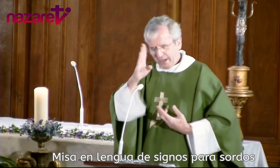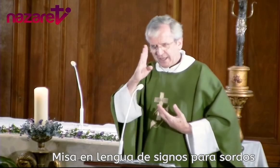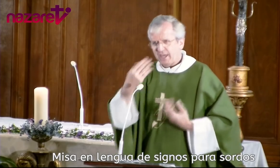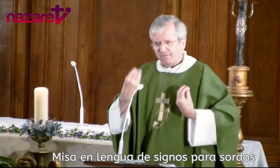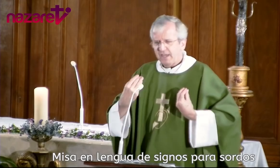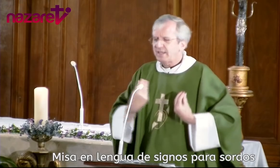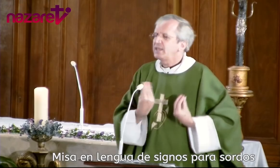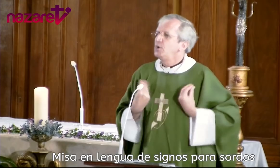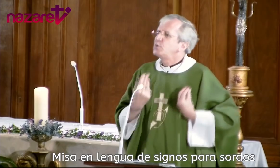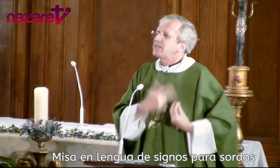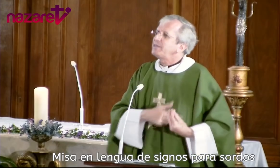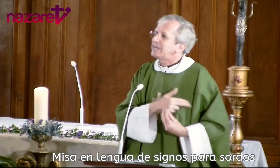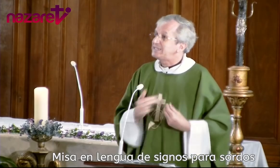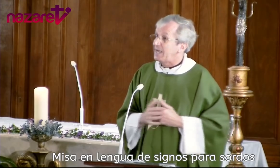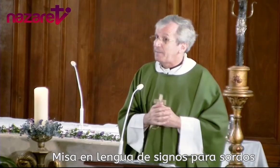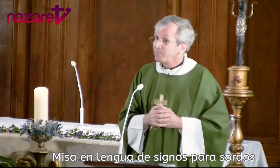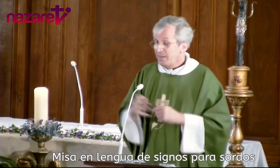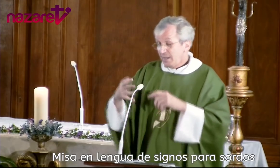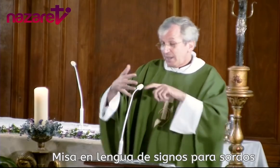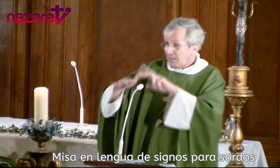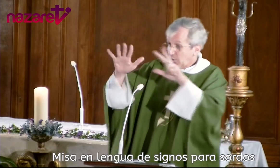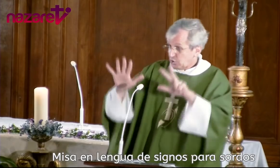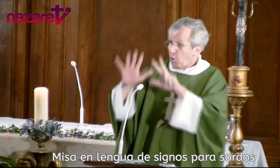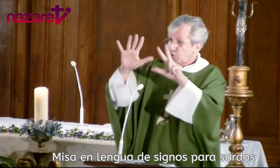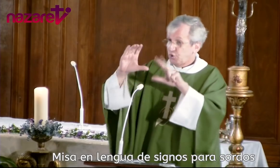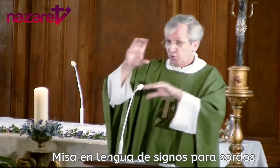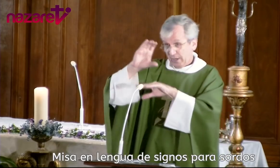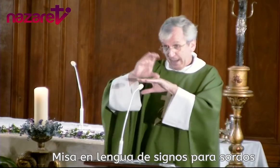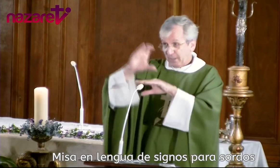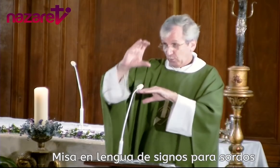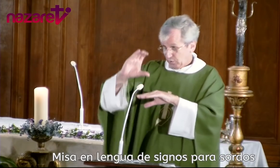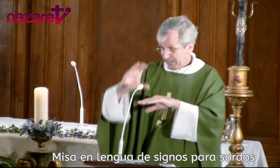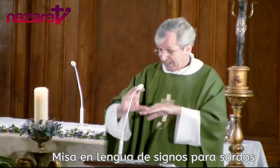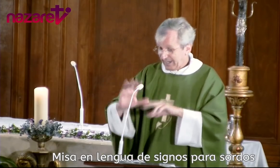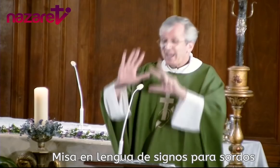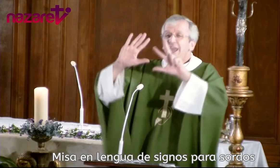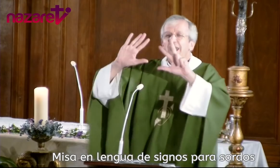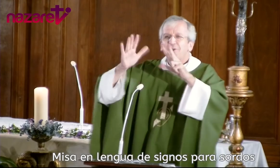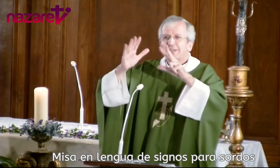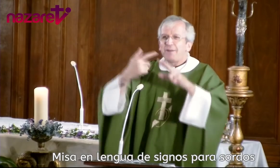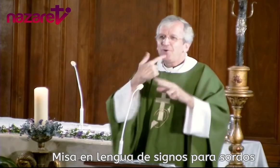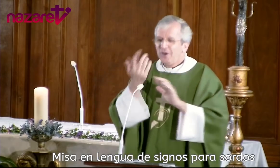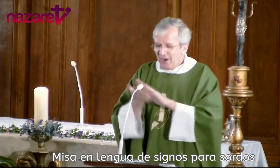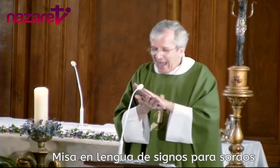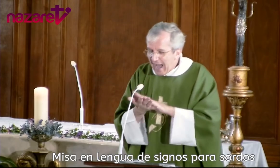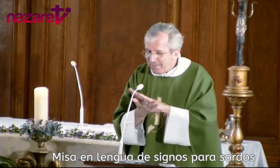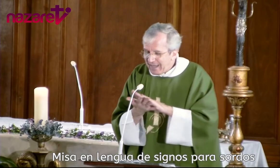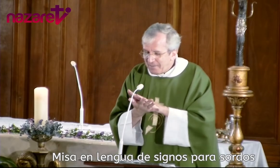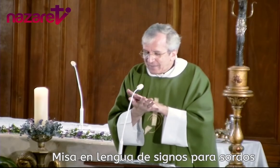coherencia y fidelidad, nuestra vida cristiana. Y de los 8 capítulos que tiene, el 8º habla de